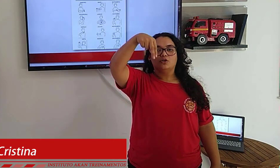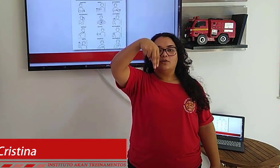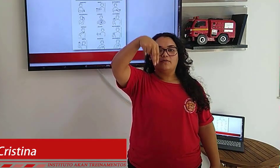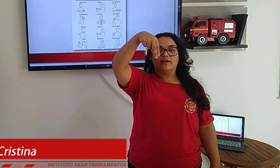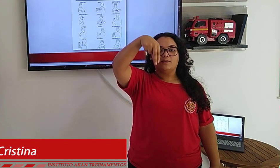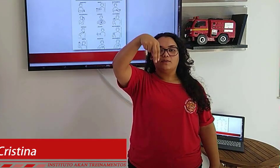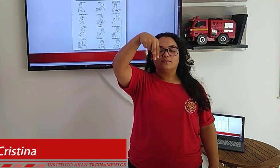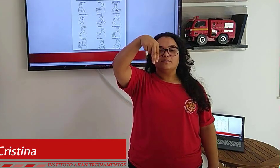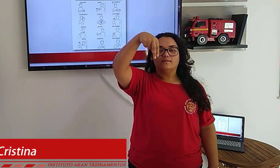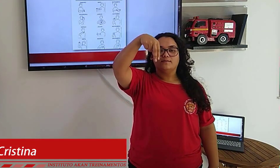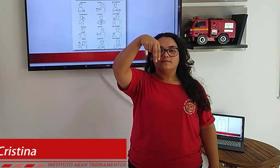Novembro.